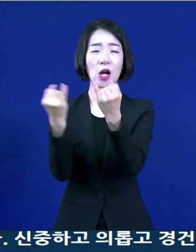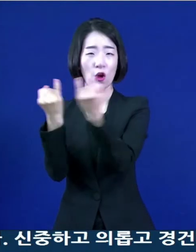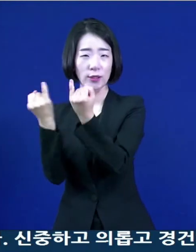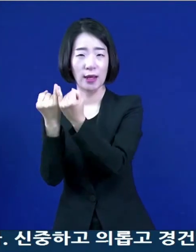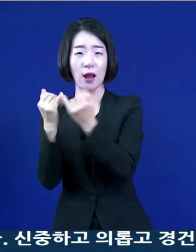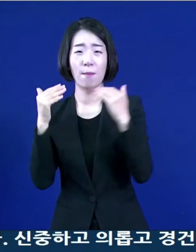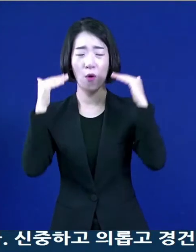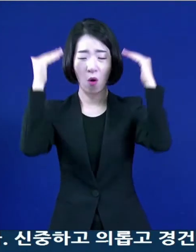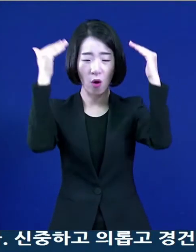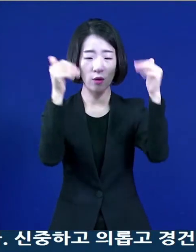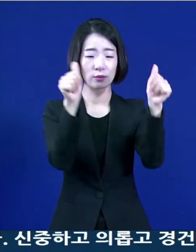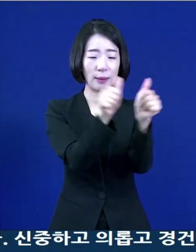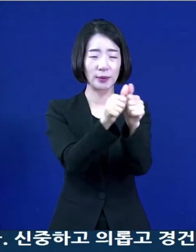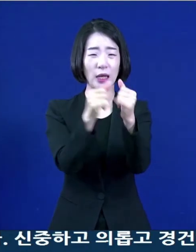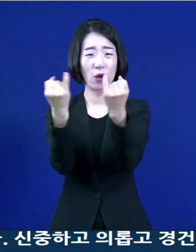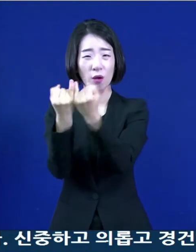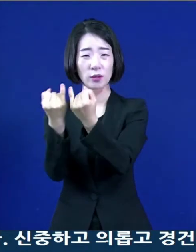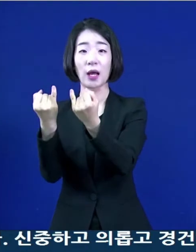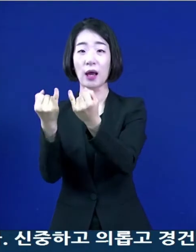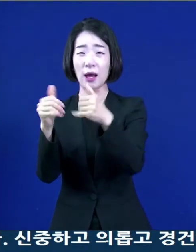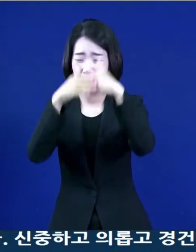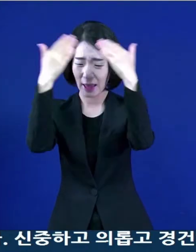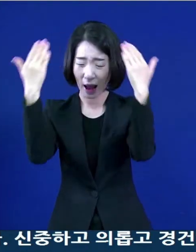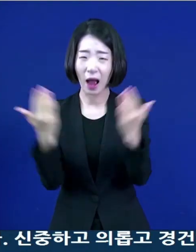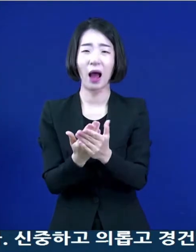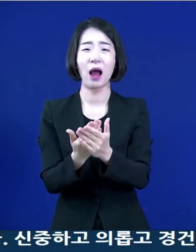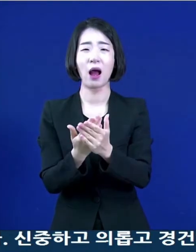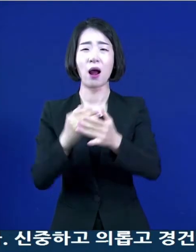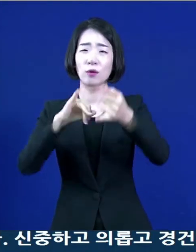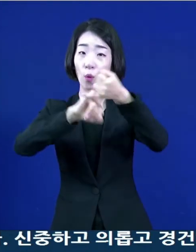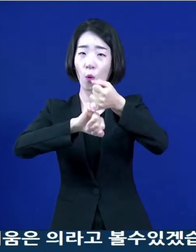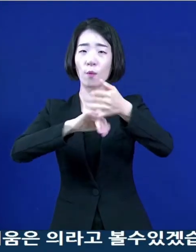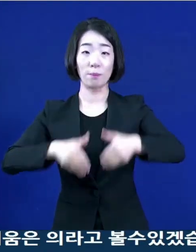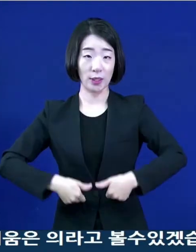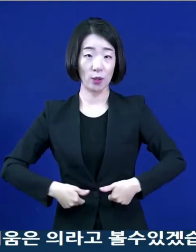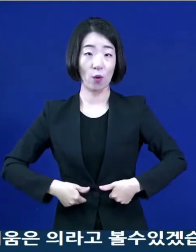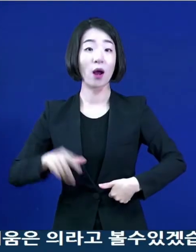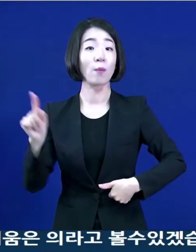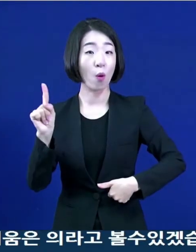남자, 젊은 여자 이 네 그룹에게 모두 신중함을 강조하고 있습니다.